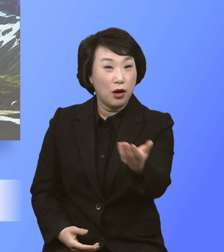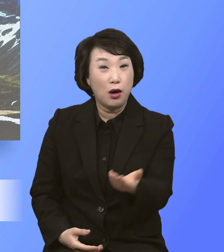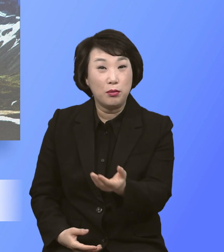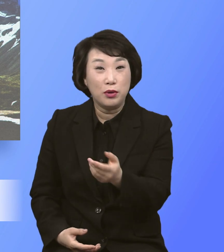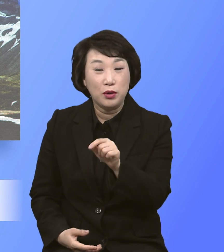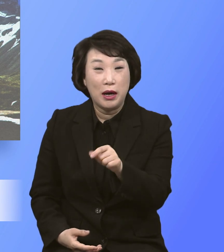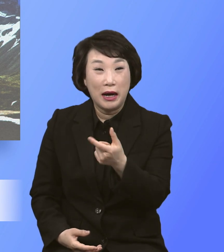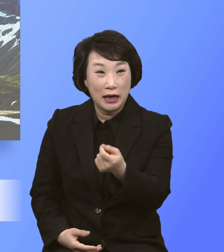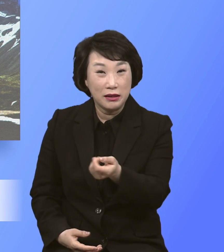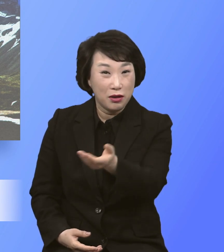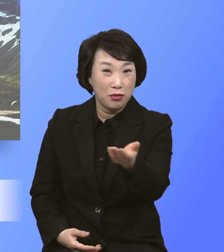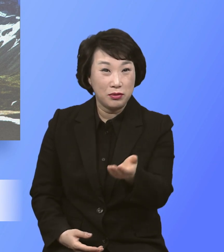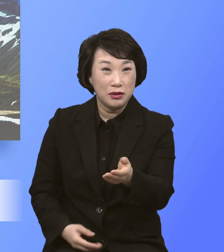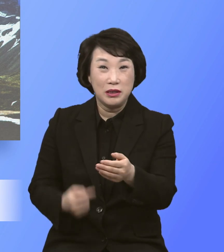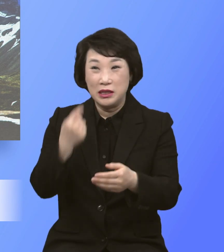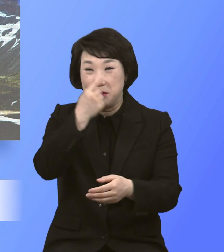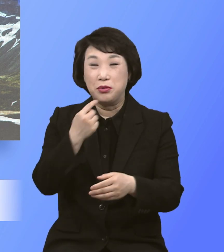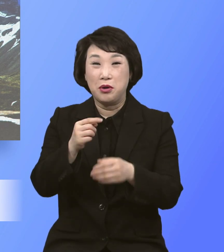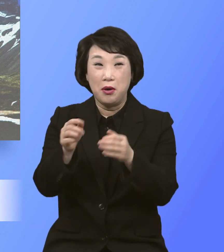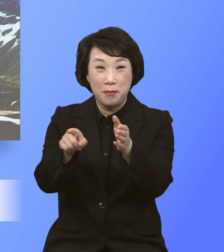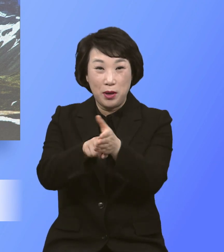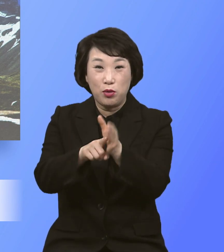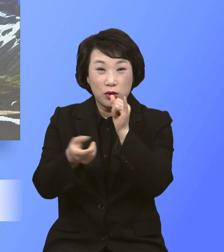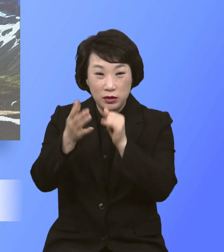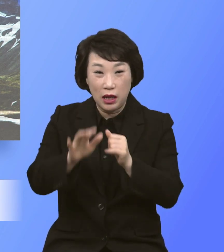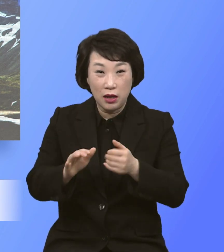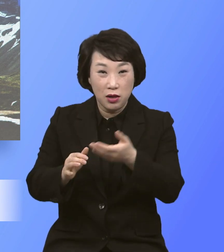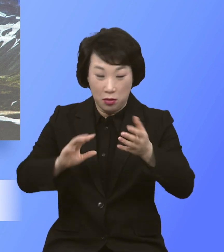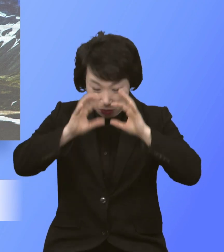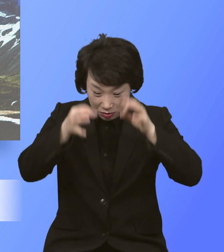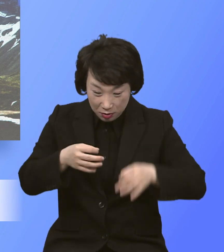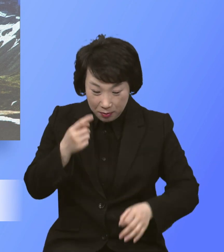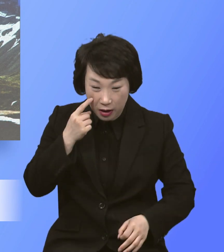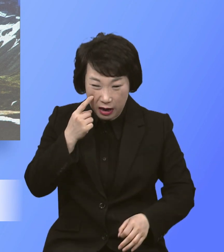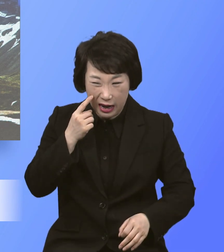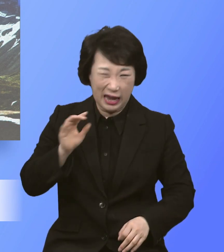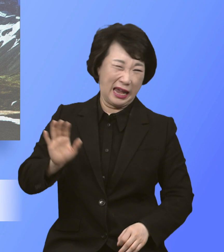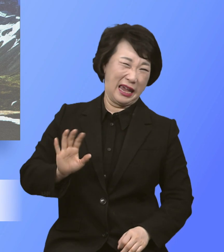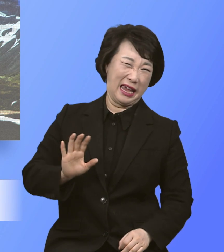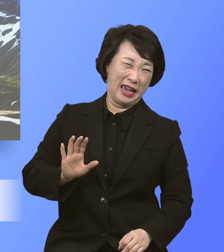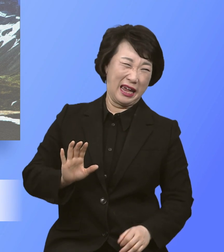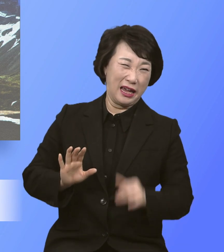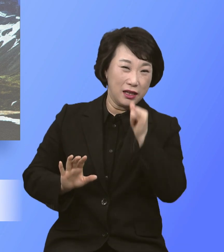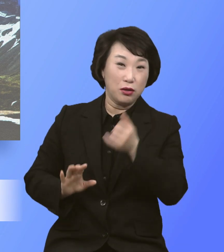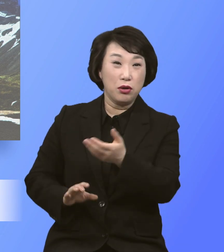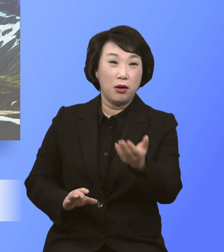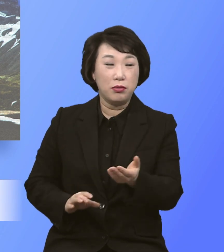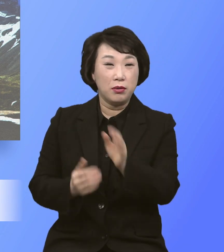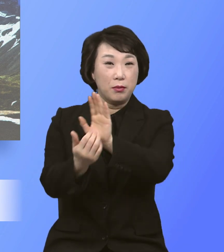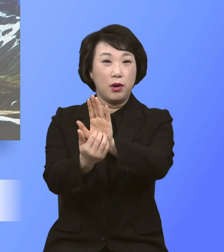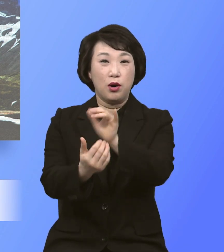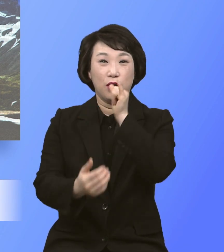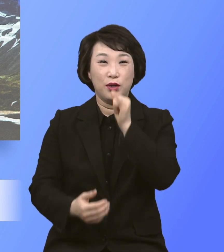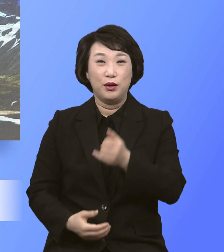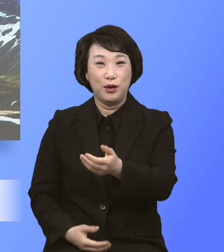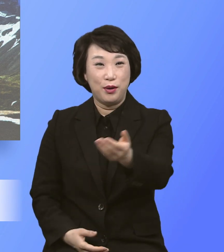여러분 입으로는 믿는다 하면서 속으로는 그렇게 될 수 없잖아 라고